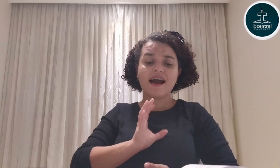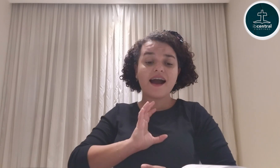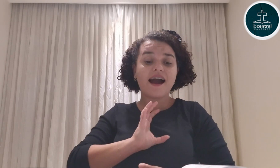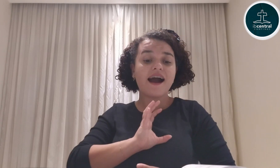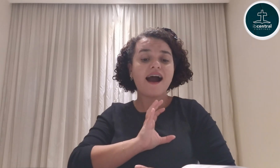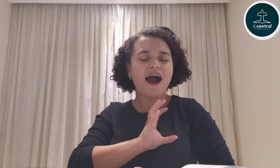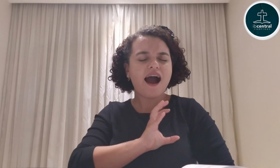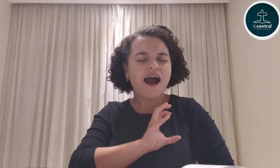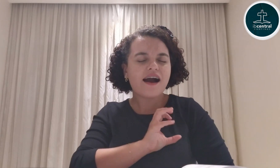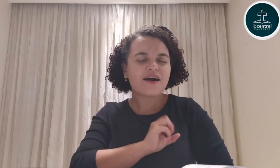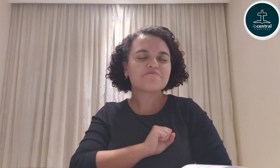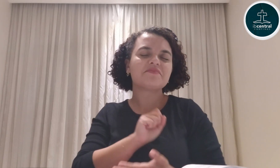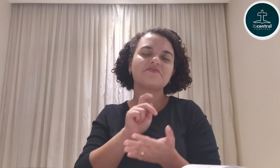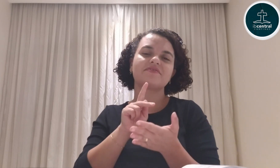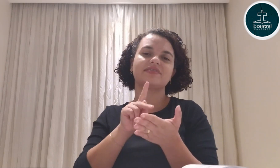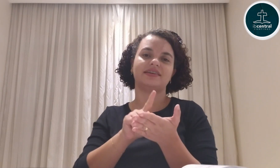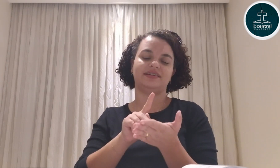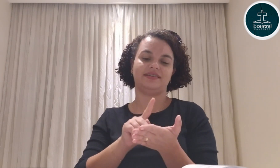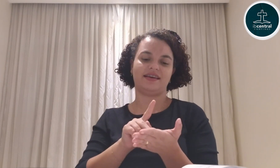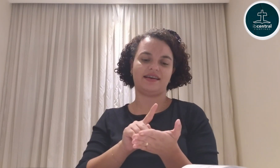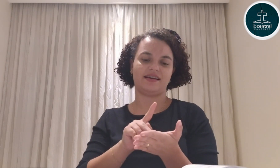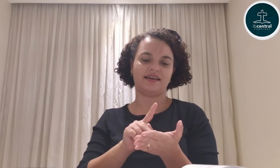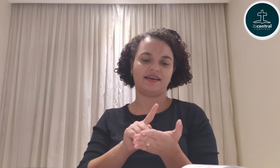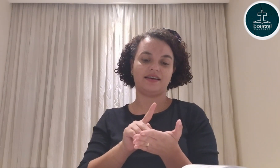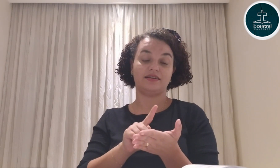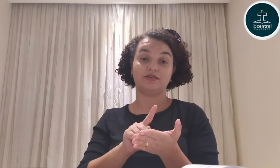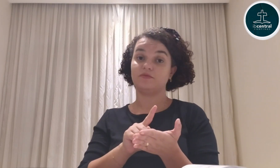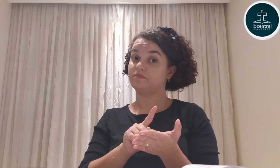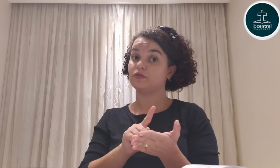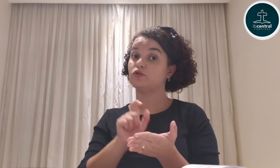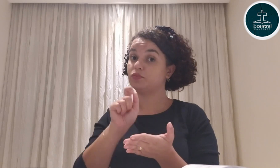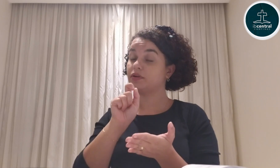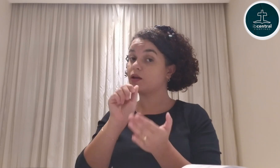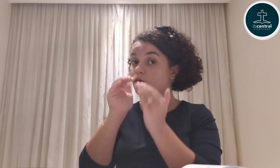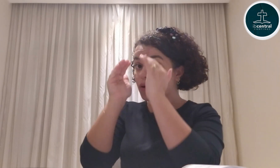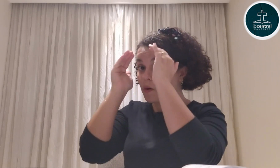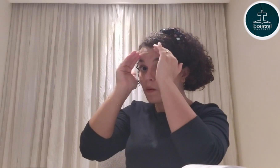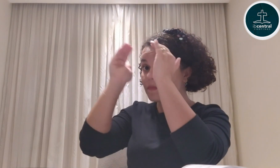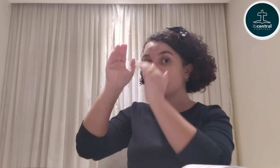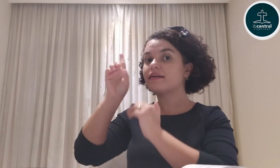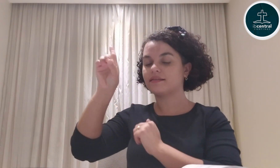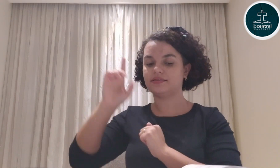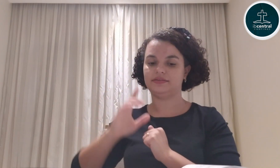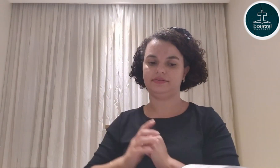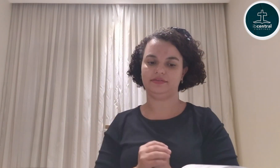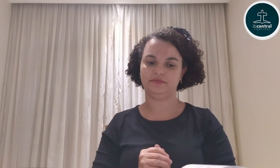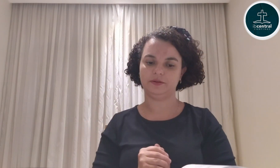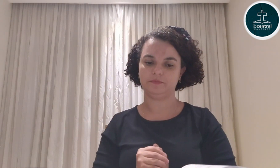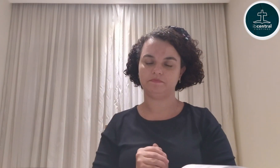tem fé e ama a Deus de verdade e